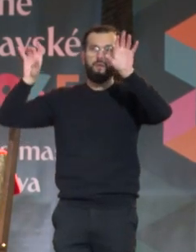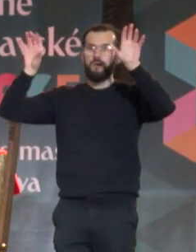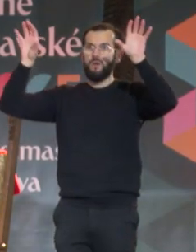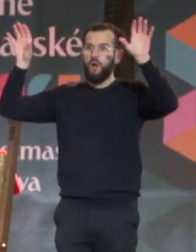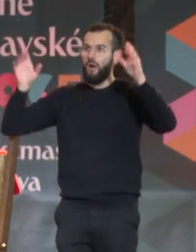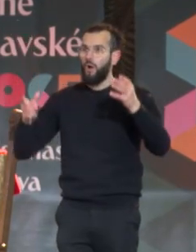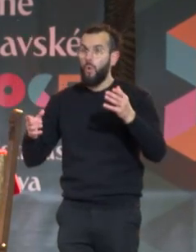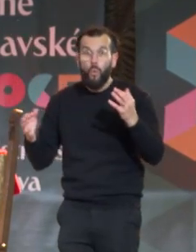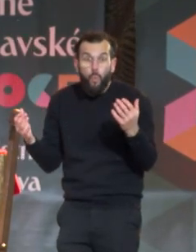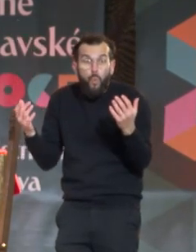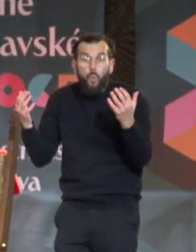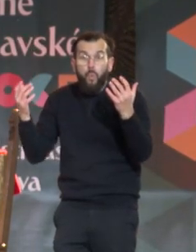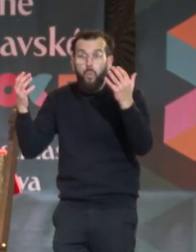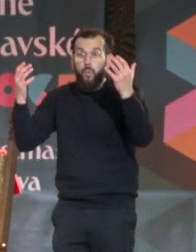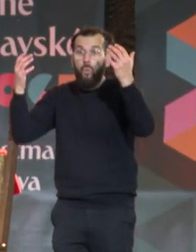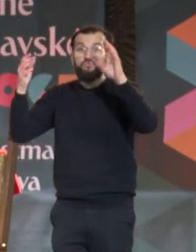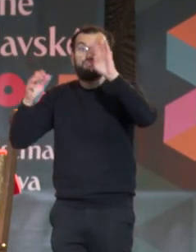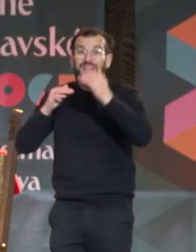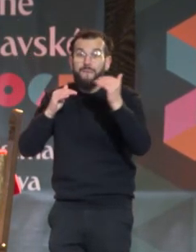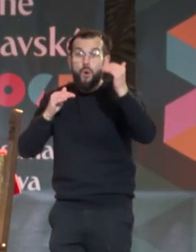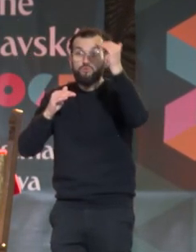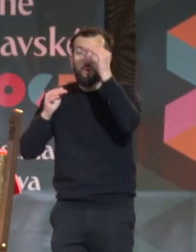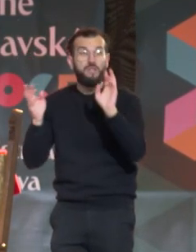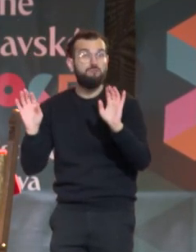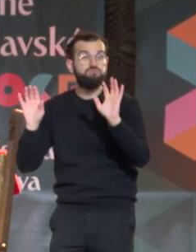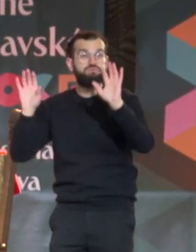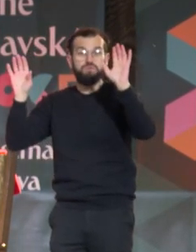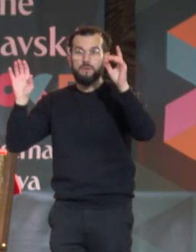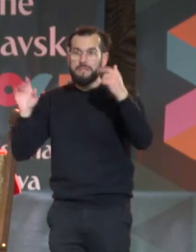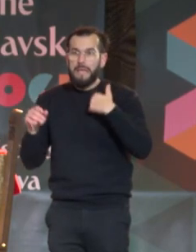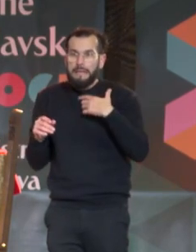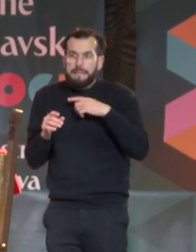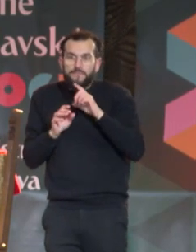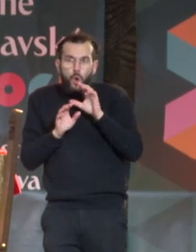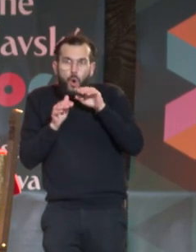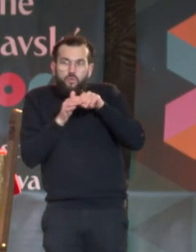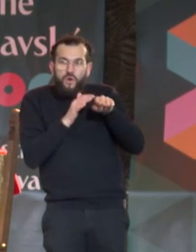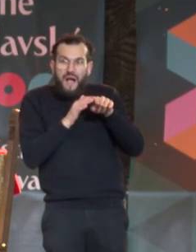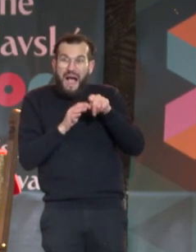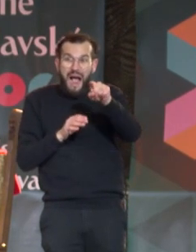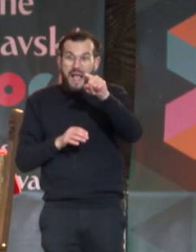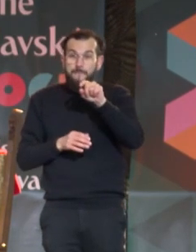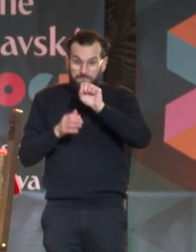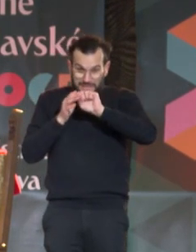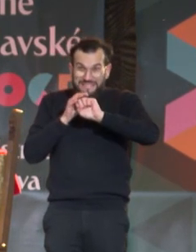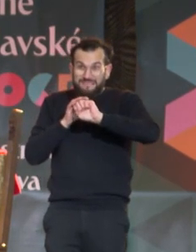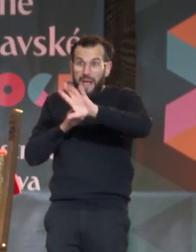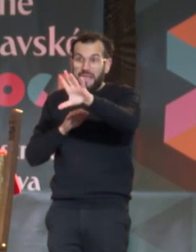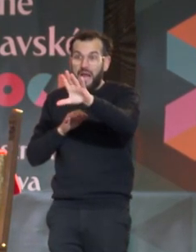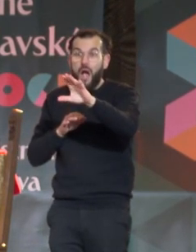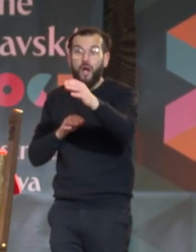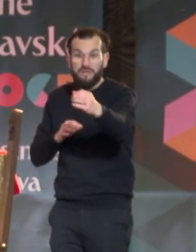a vyššie, už sú skoro u nás na štvrtom poschodí. Chcem zdúchnuť, lenže svetlo baterky už dosiahlo až ku